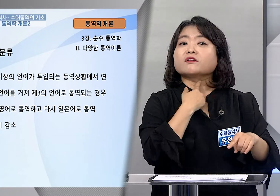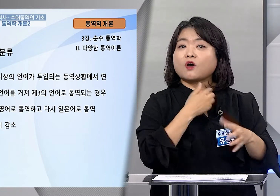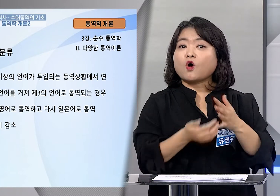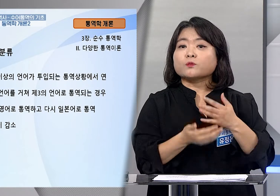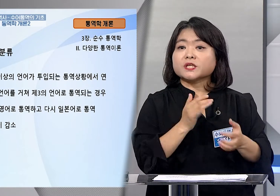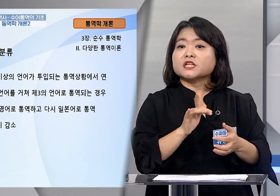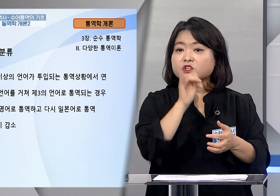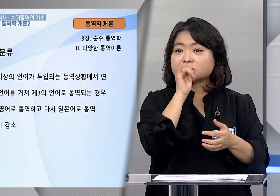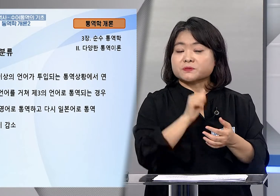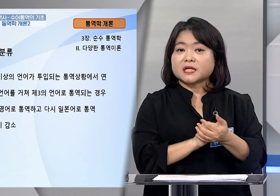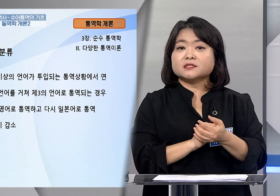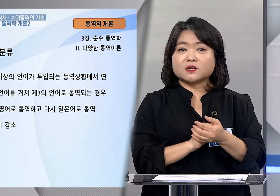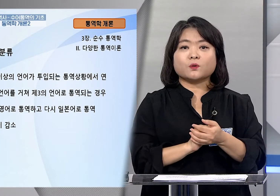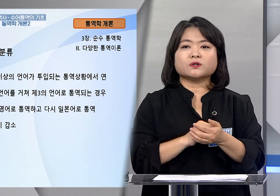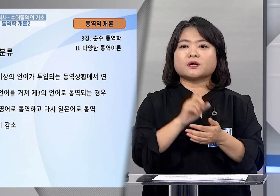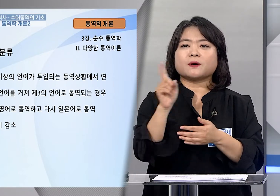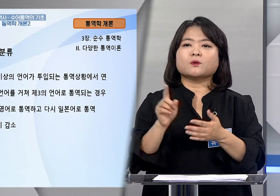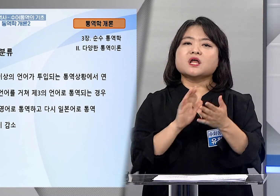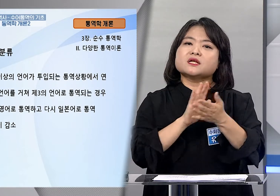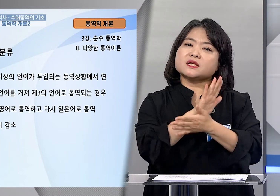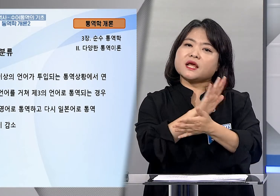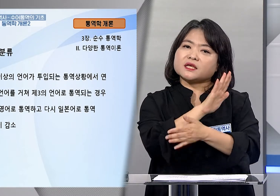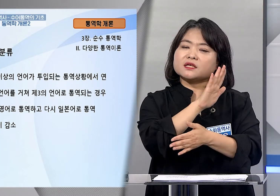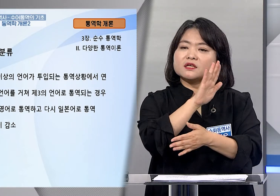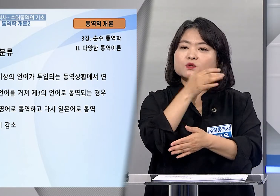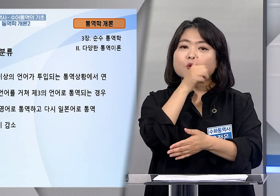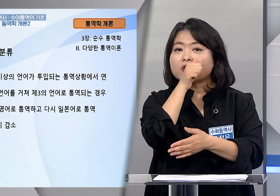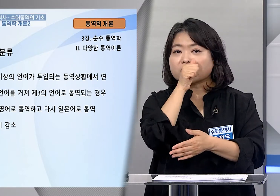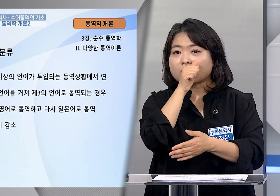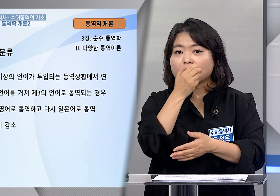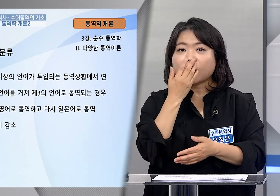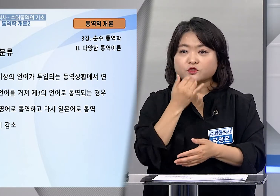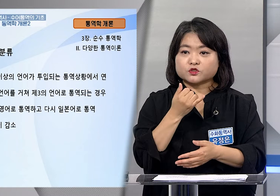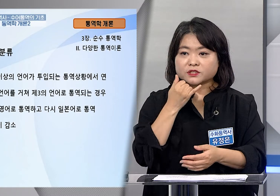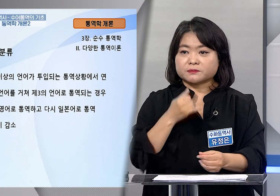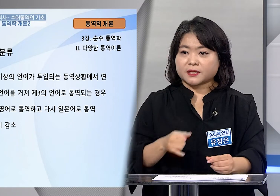경험이 있었습니다. 실제로 그게 바로 릴레이 통역이라고 할 수 있습니다.